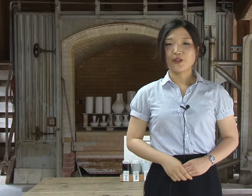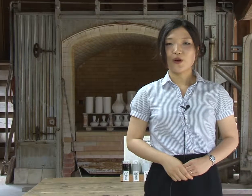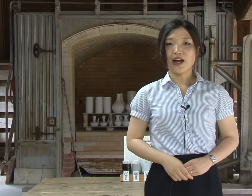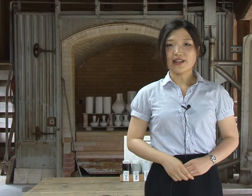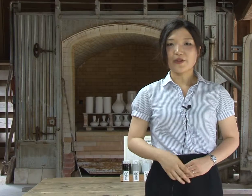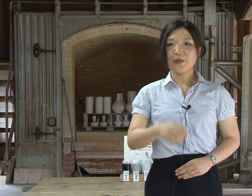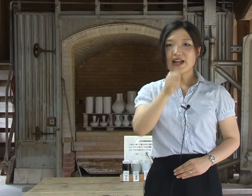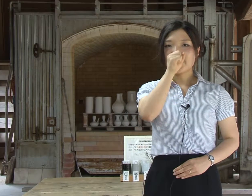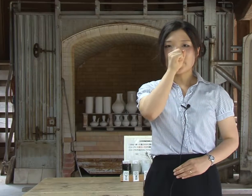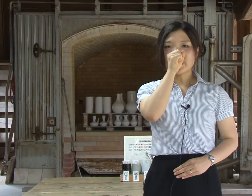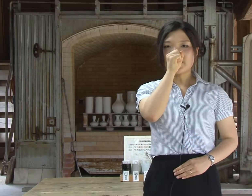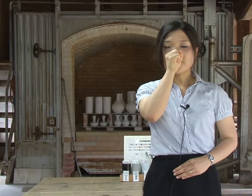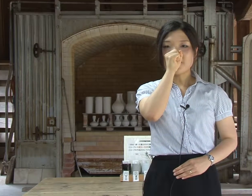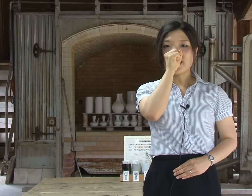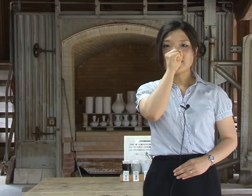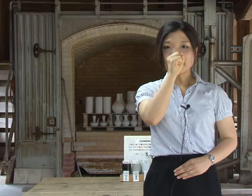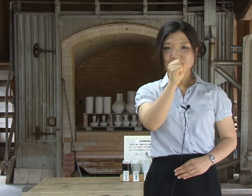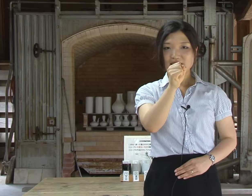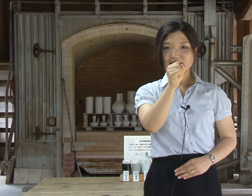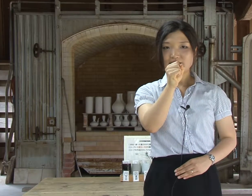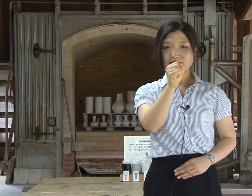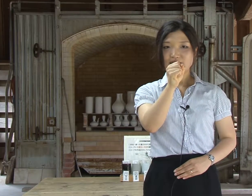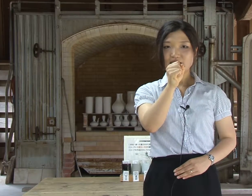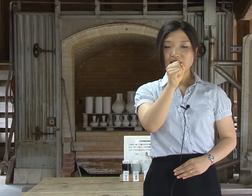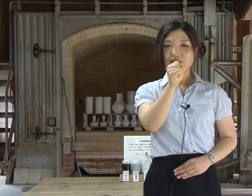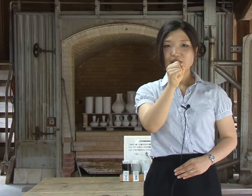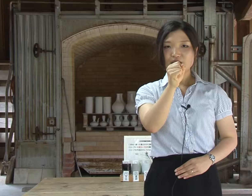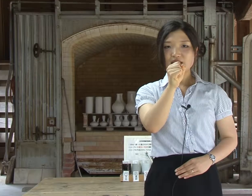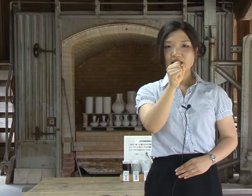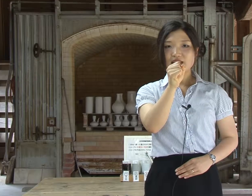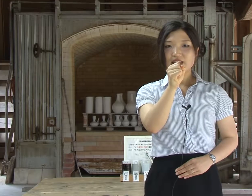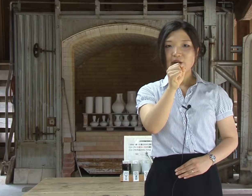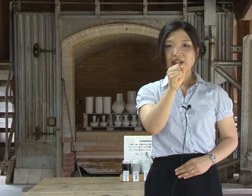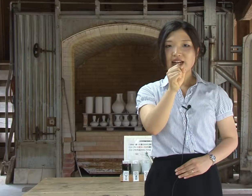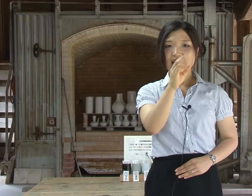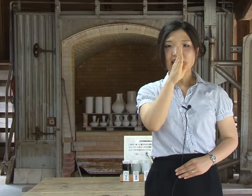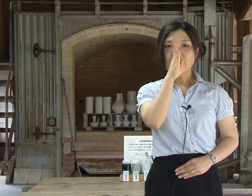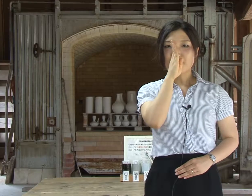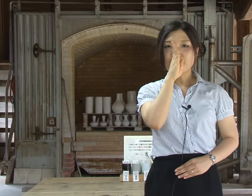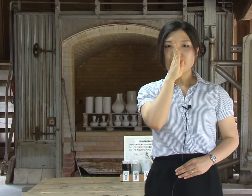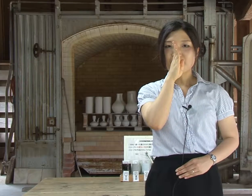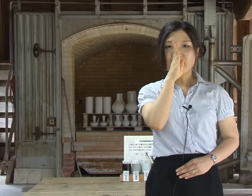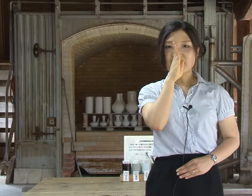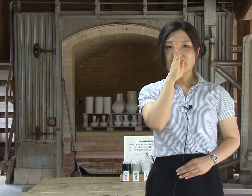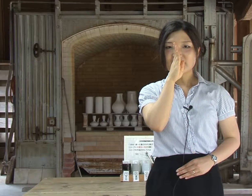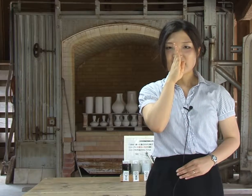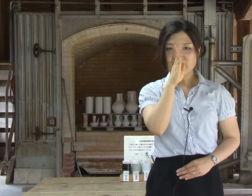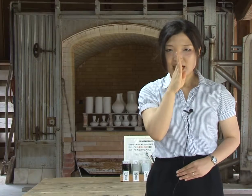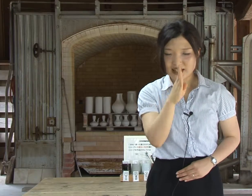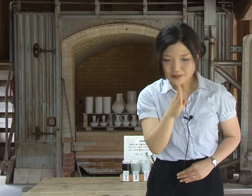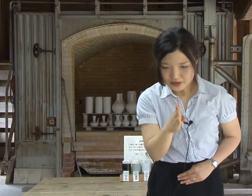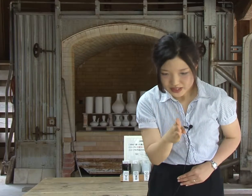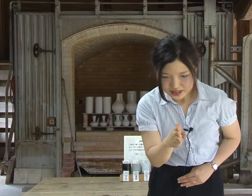鼻の前に置き前に出します。次に手を開き前に出しながら頭を下げます